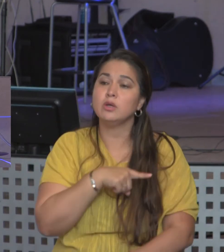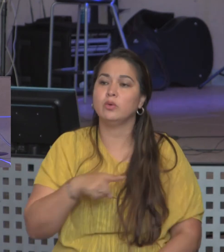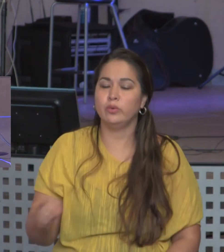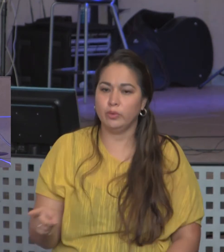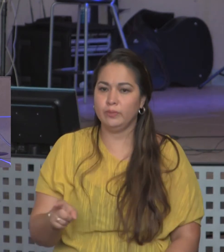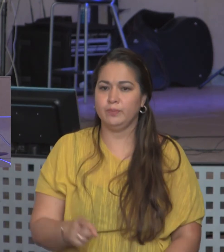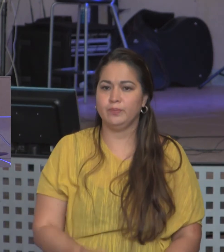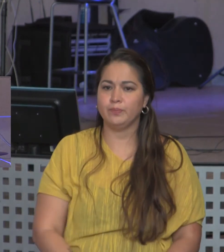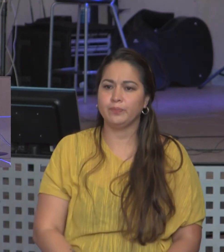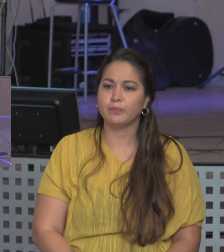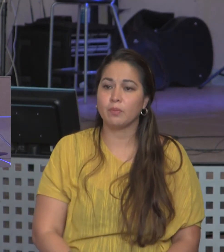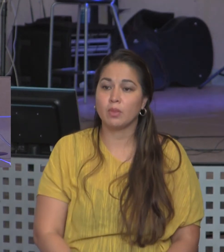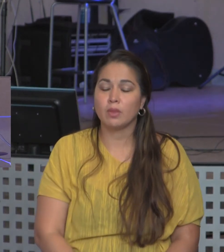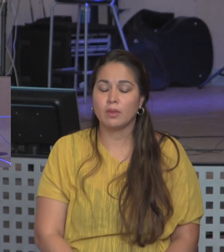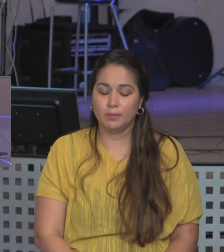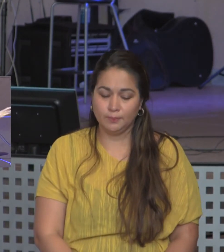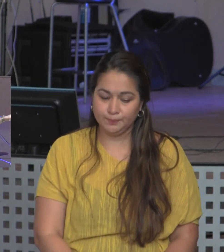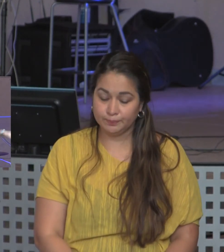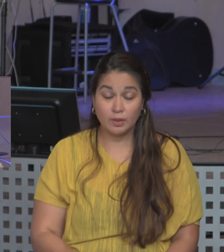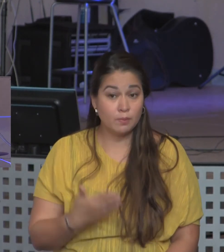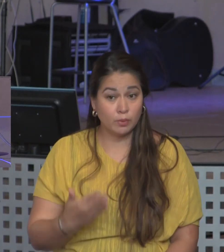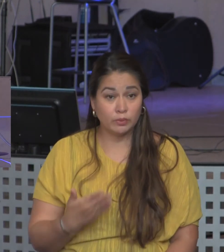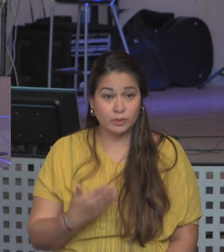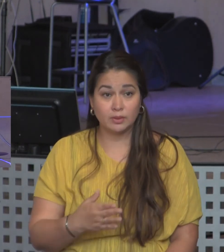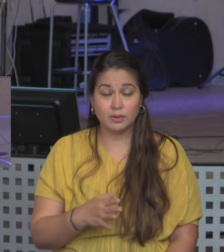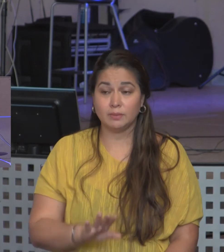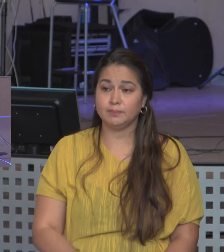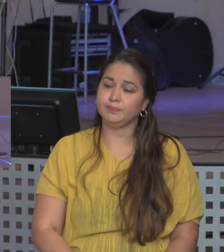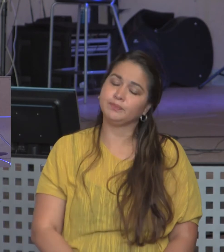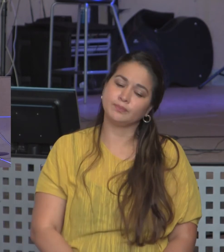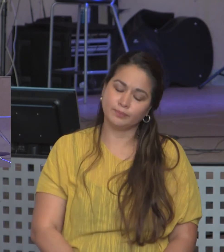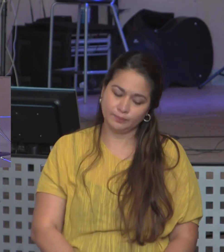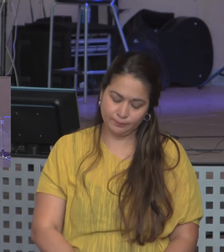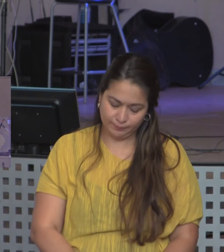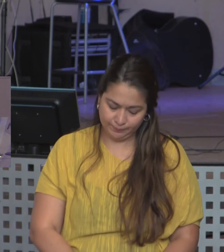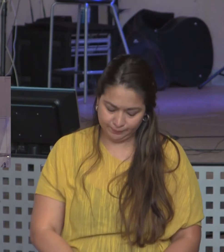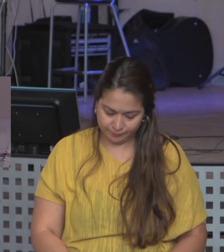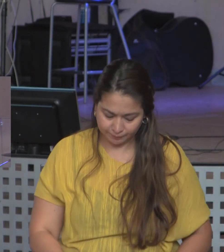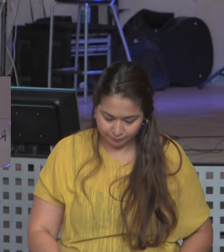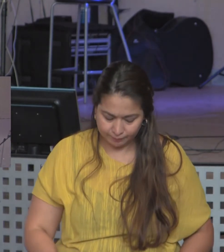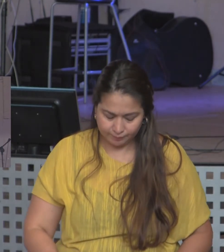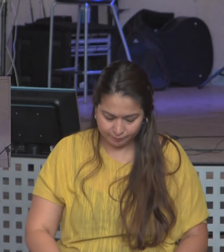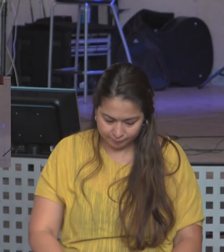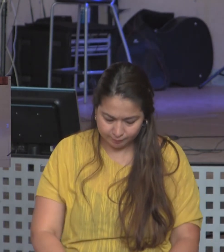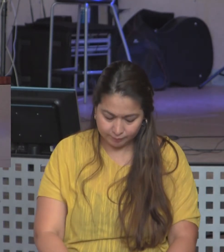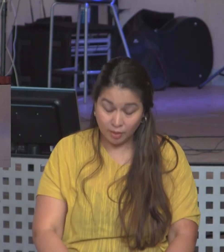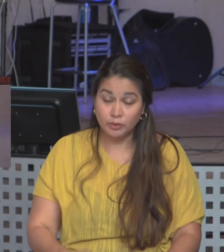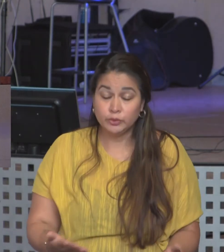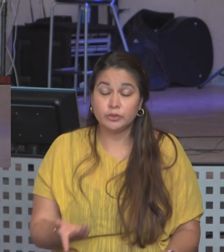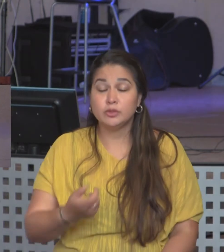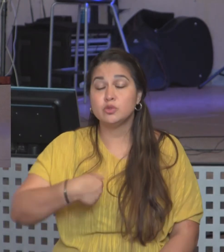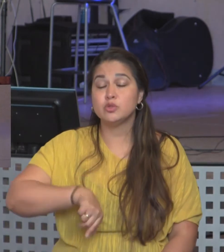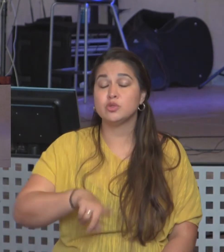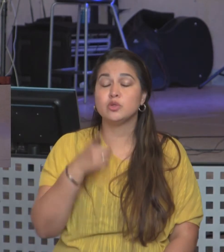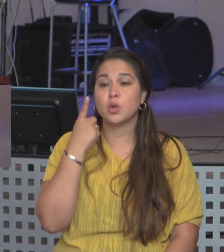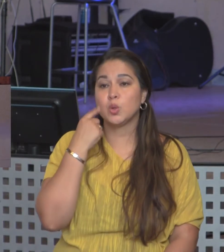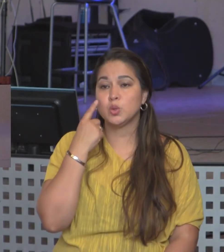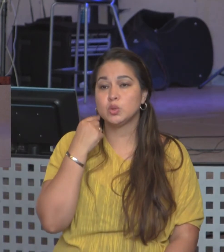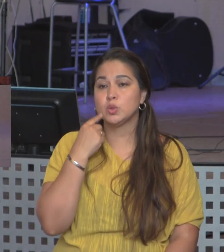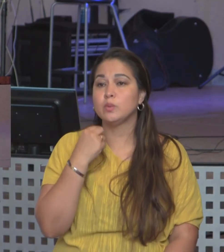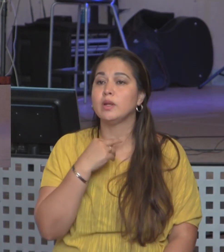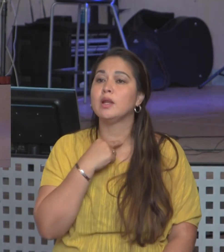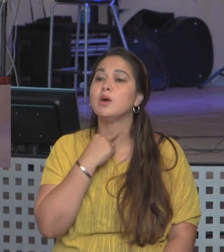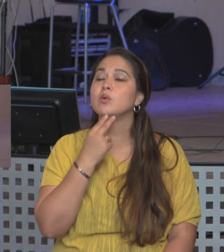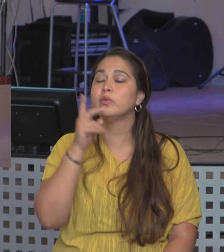día, porque si desechamos eso, tiramos todo. Y tenemos que acostumbrarnos. Cuando